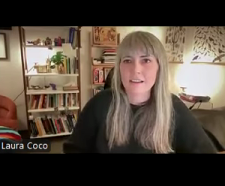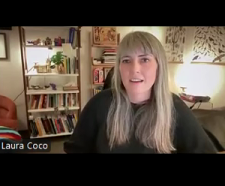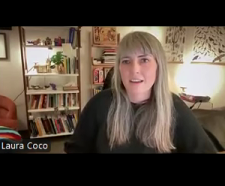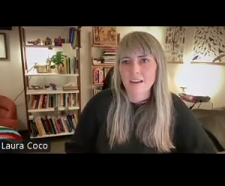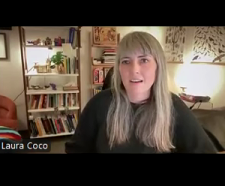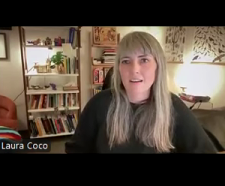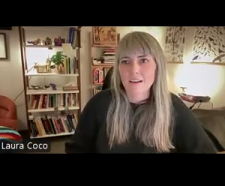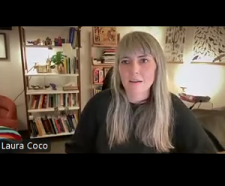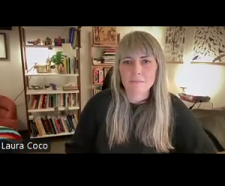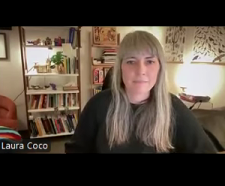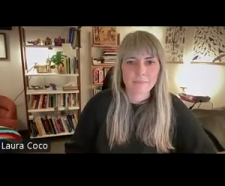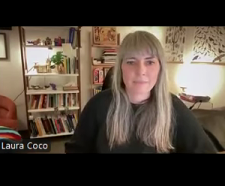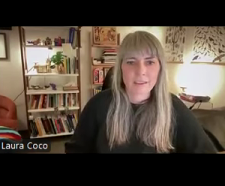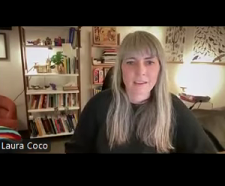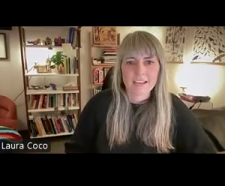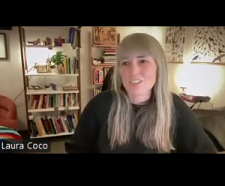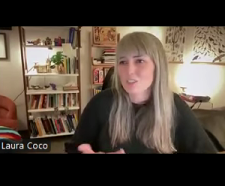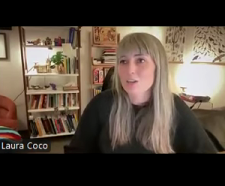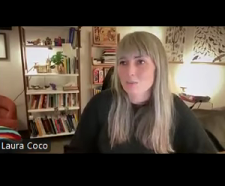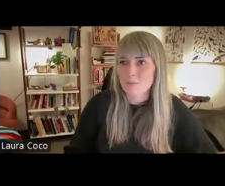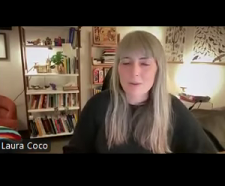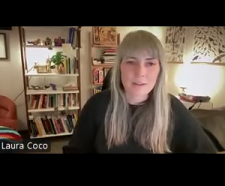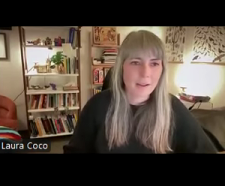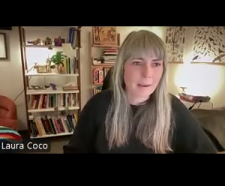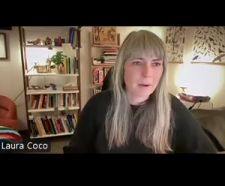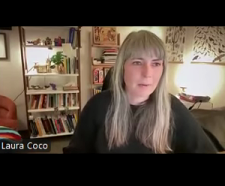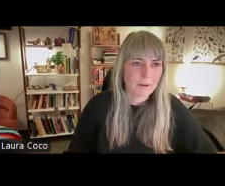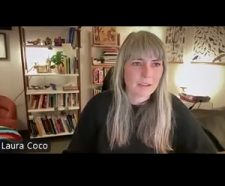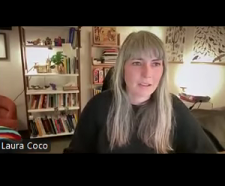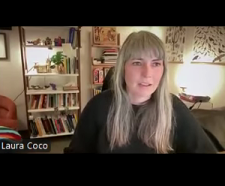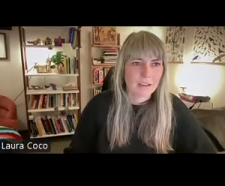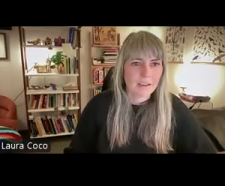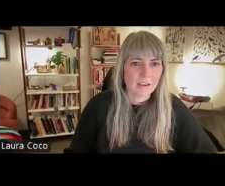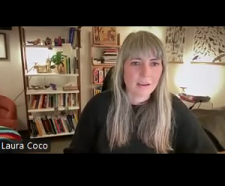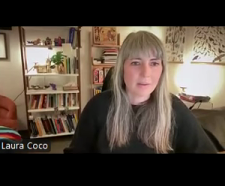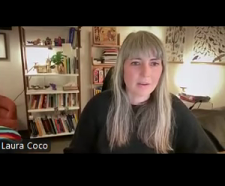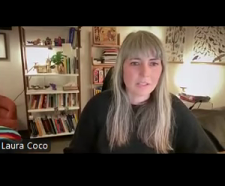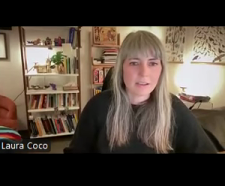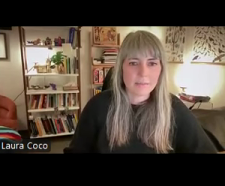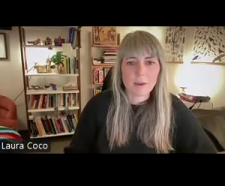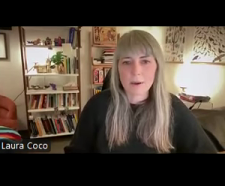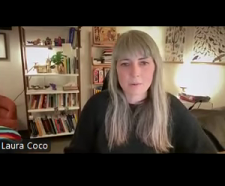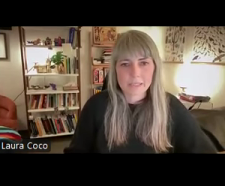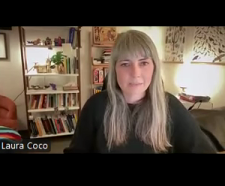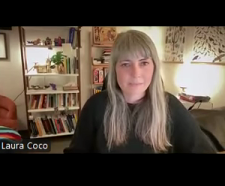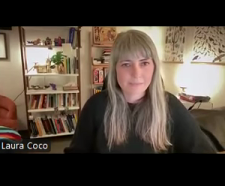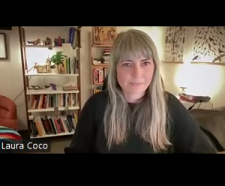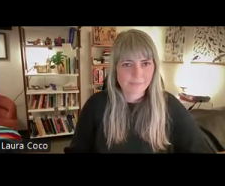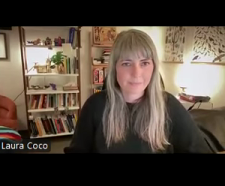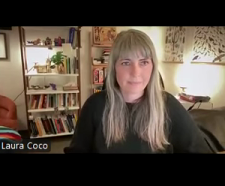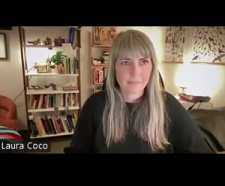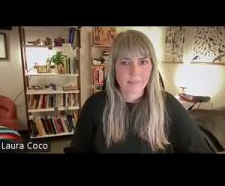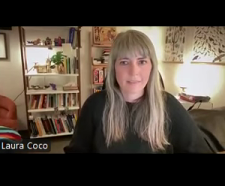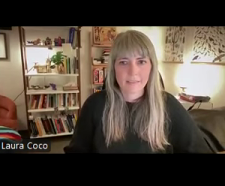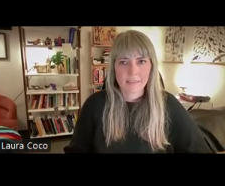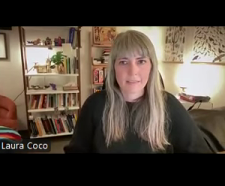loss. exponiéndose And al ruido o si sufrían de just pérdida talk to people auditiva y solo para hablar con las about, personas about noise. sobre